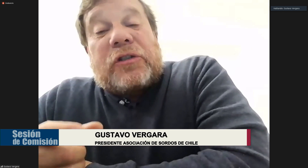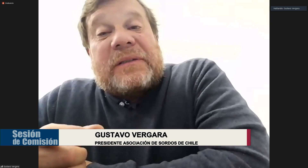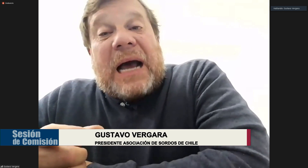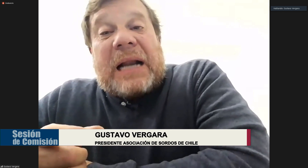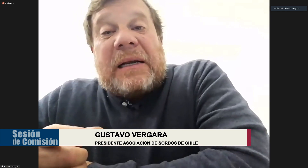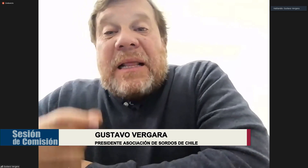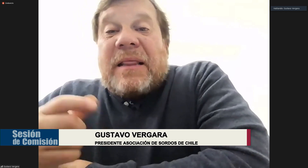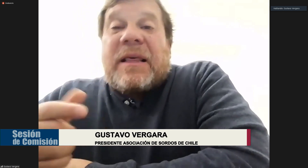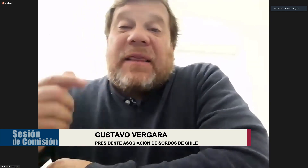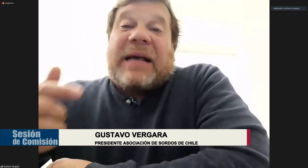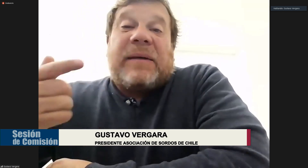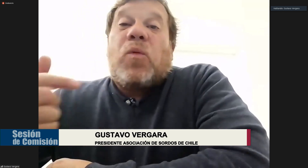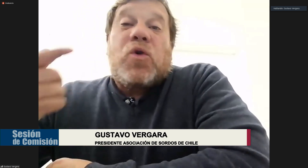social desde hace